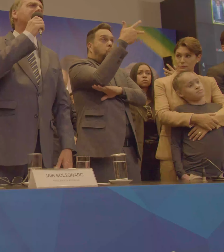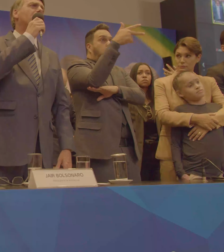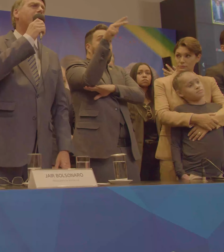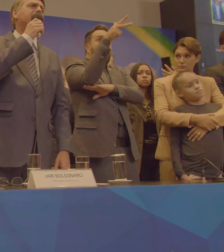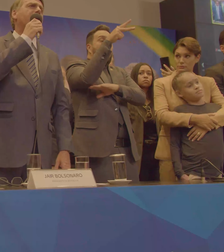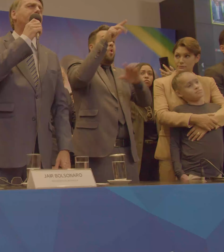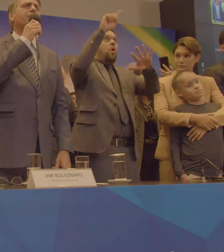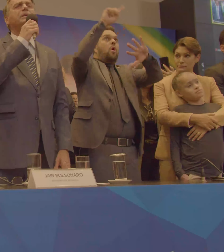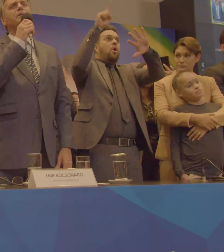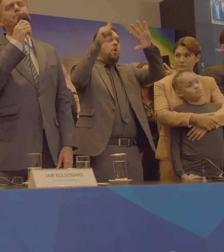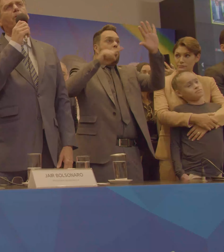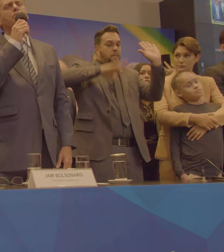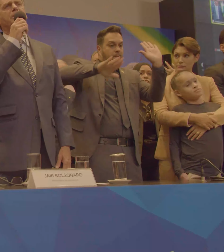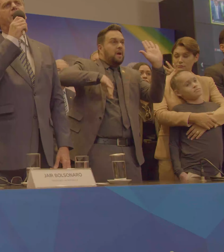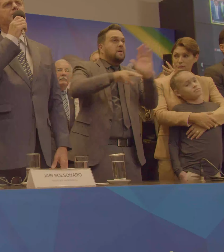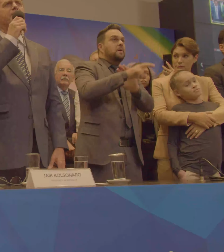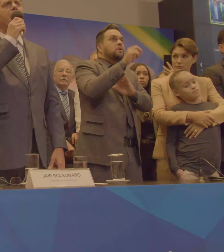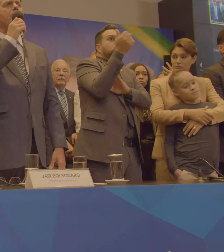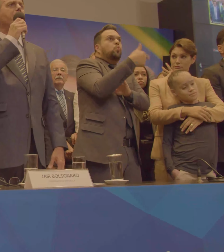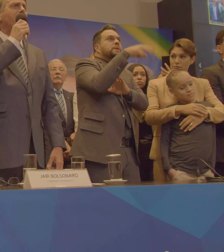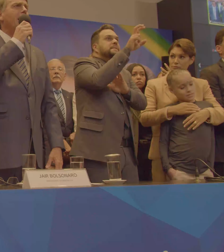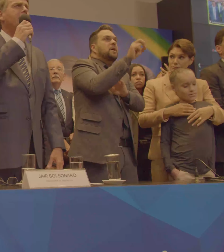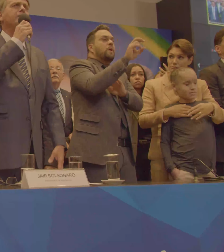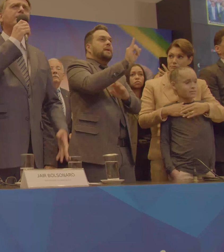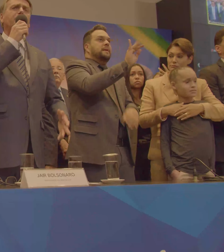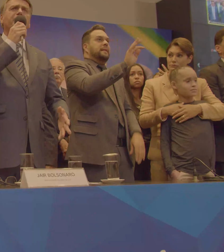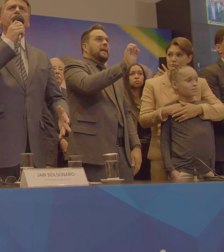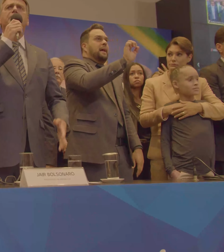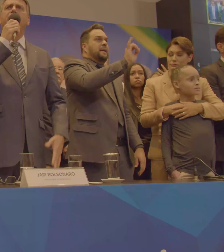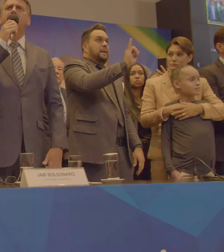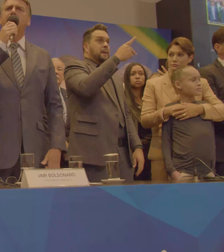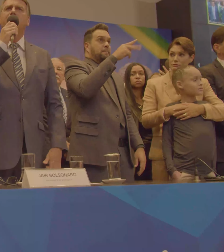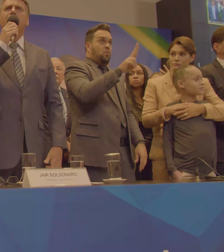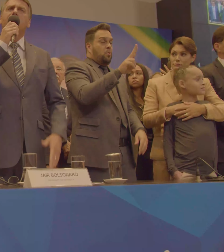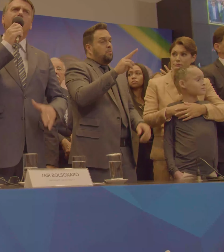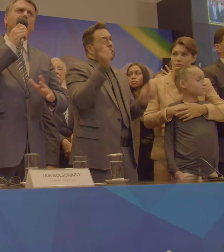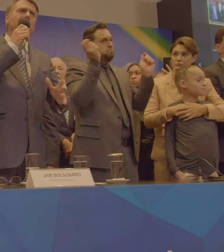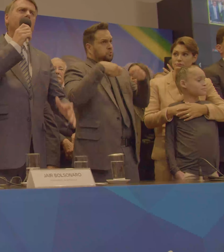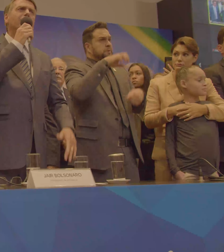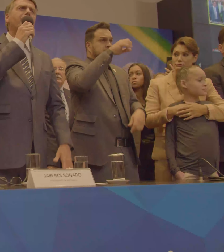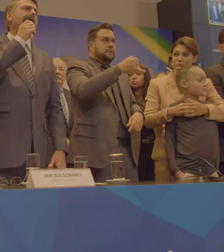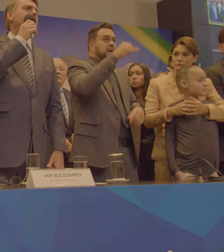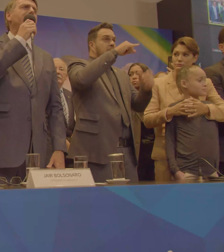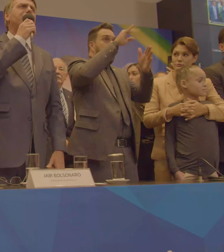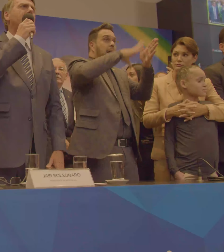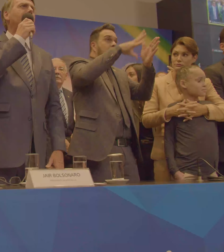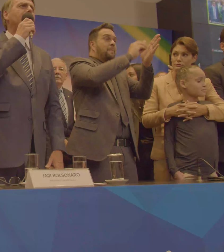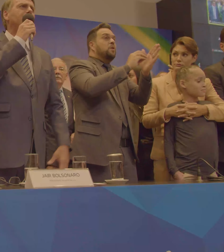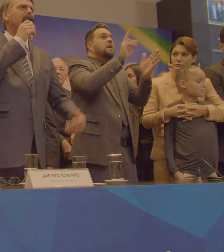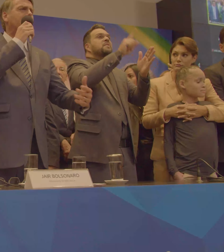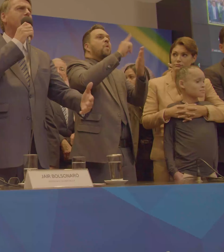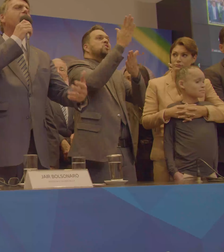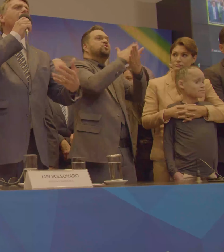equivalente a 50 Itaipus em poucos anos. Falar que nós podemos dizer sim, que a Amazônia não é para ser dividida